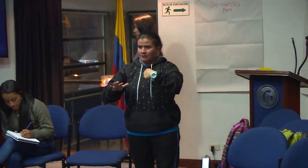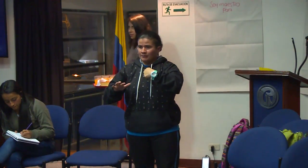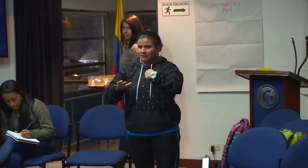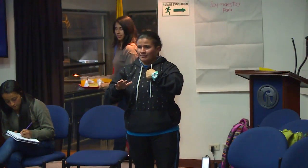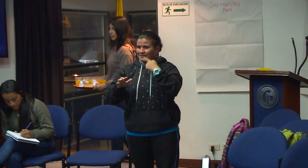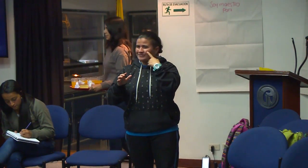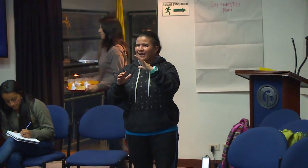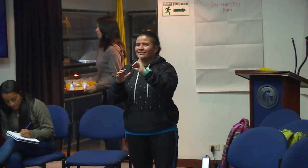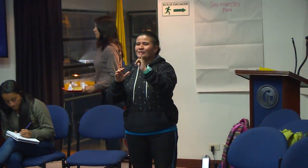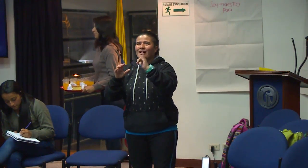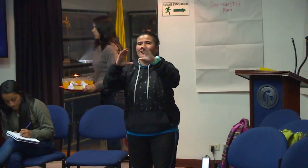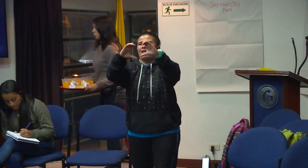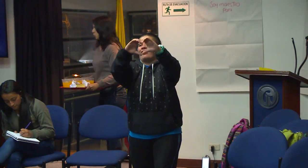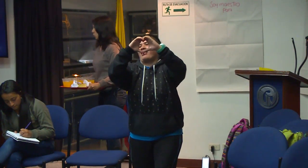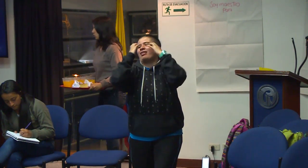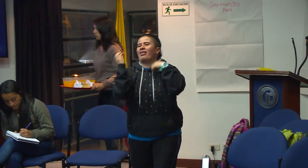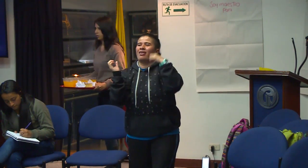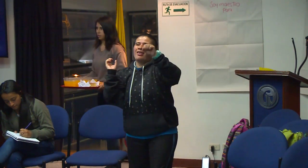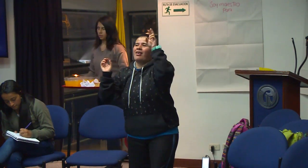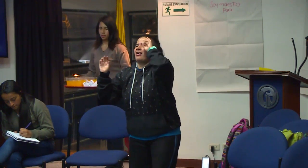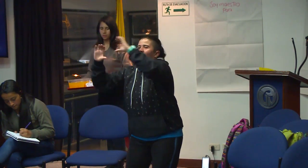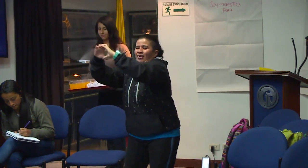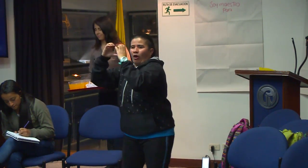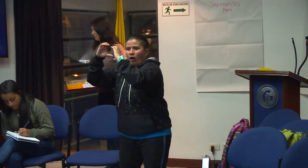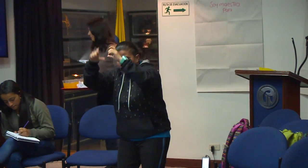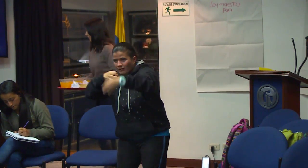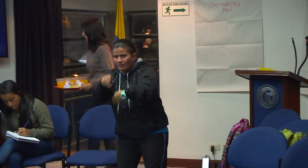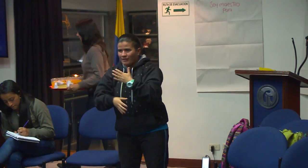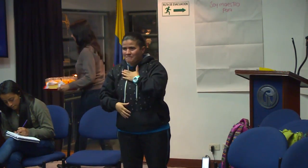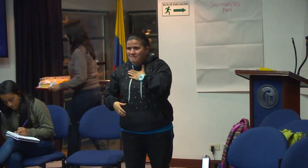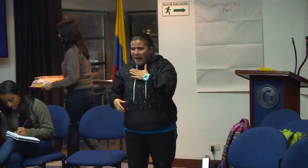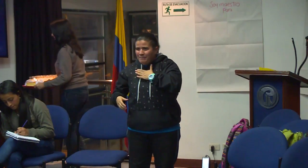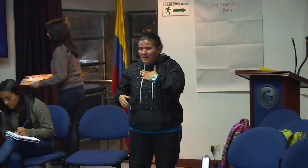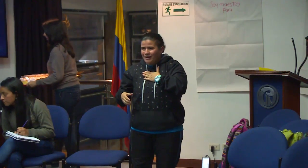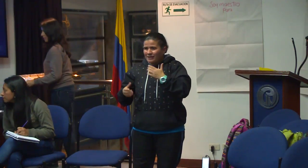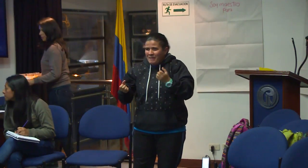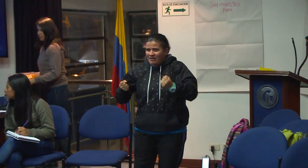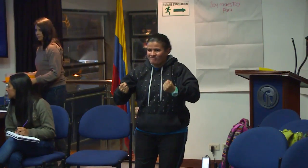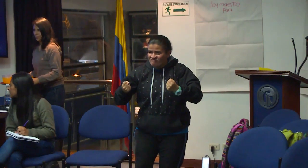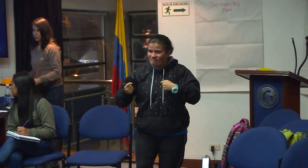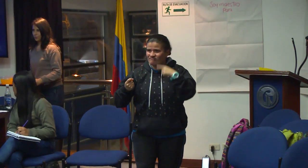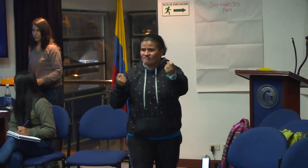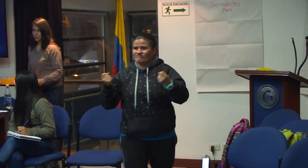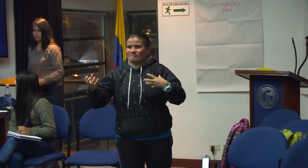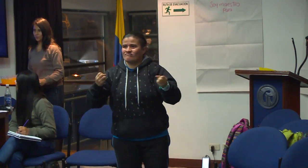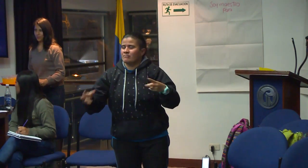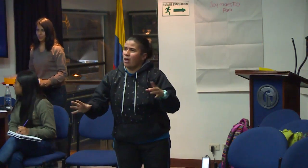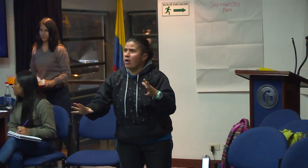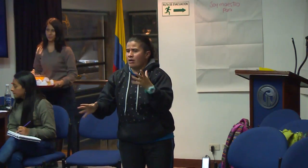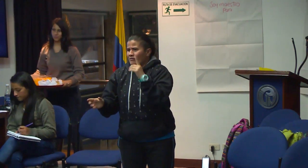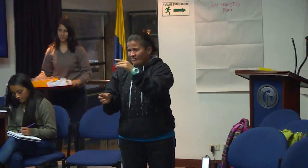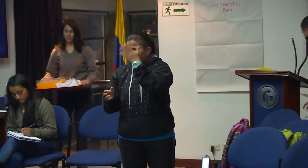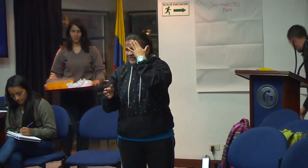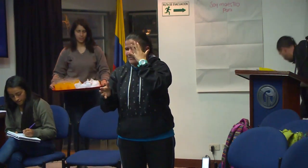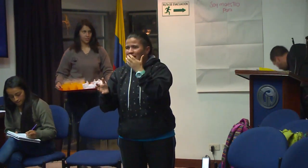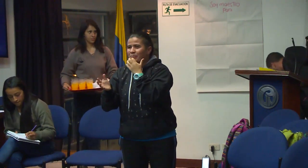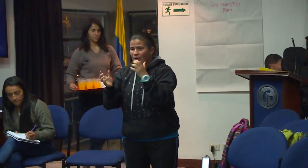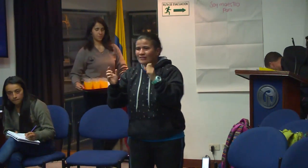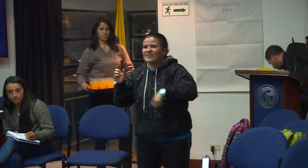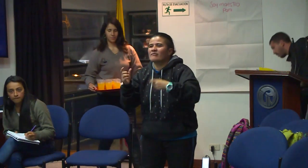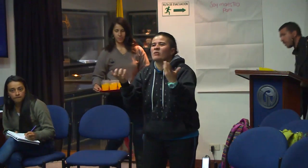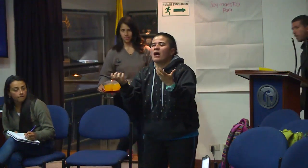Lo que siente el corazón, los sentimientos, es como eso, algo romántico, pero yo cómo me voy a empoderar esos